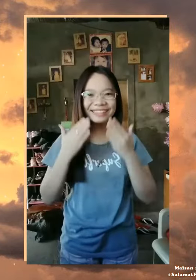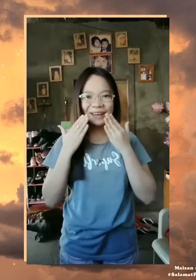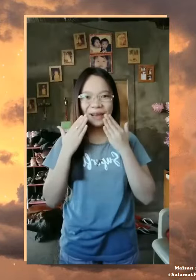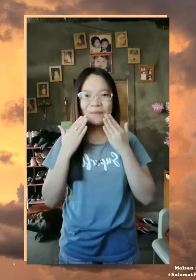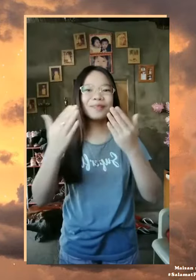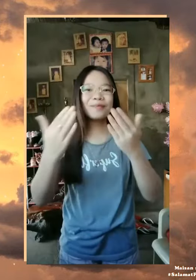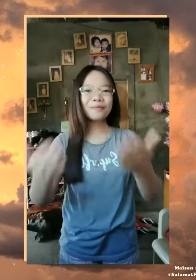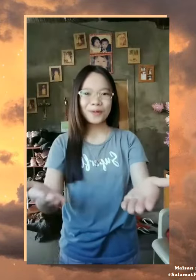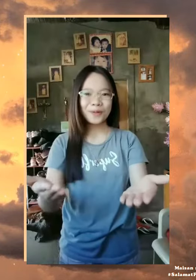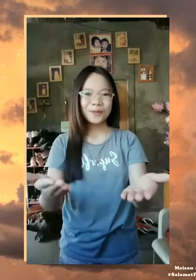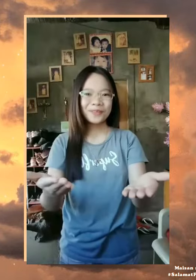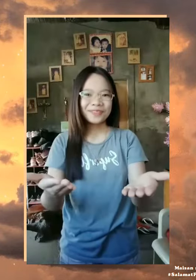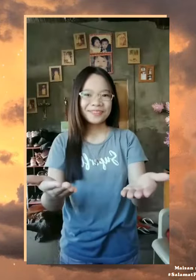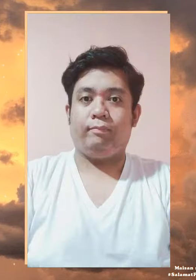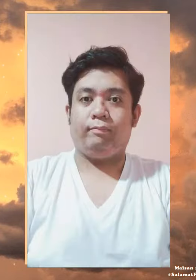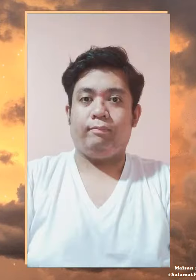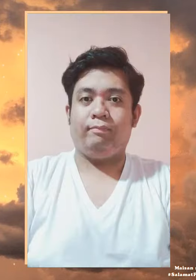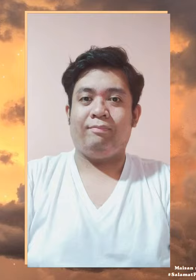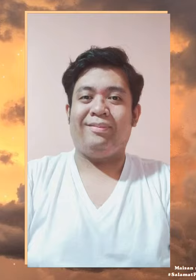Maraming salamat po.